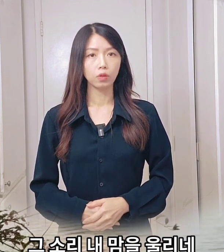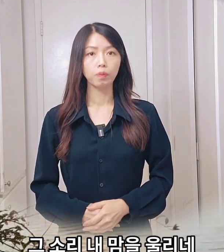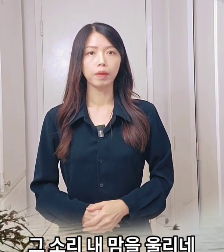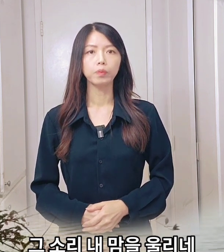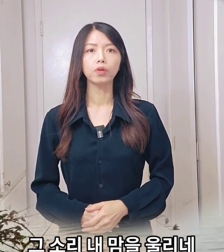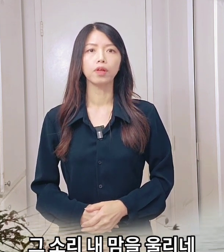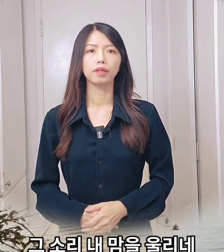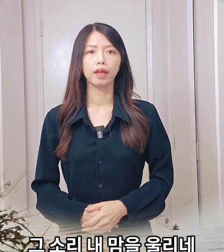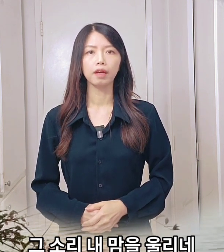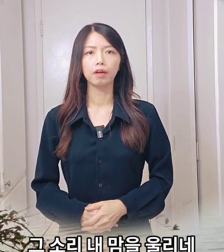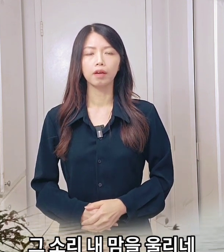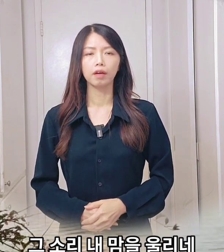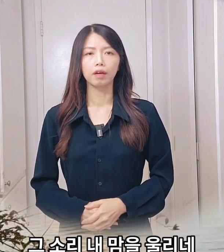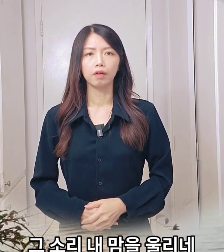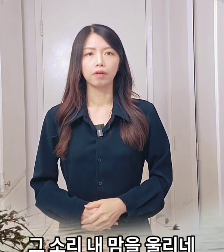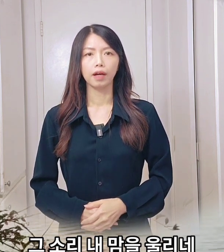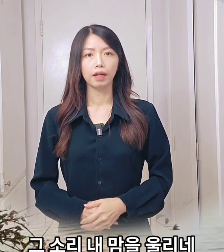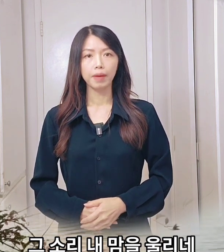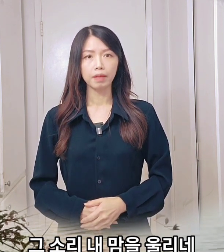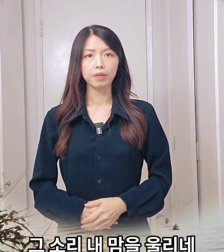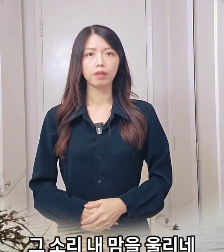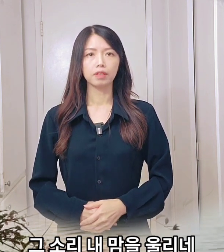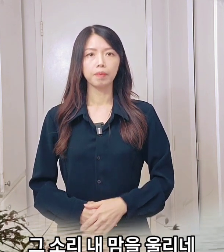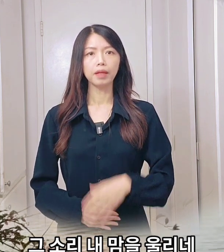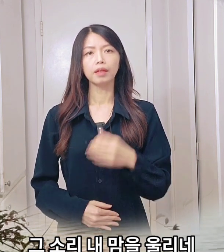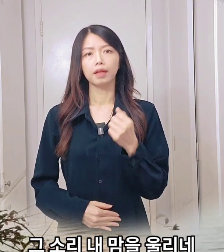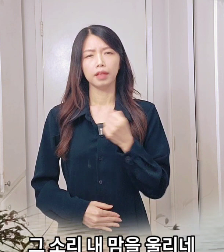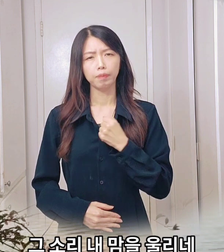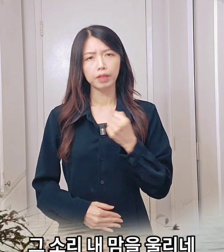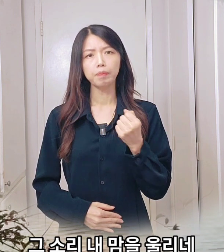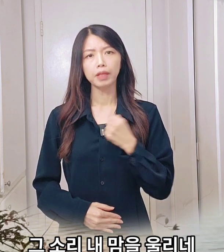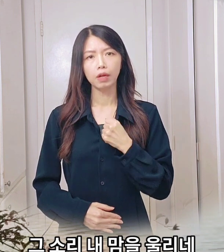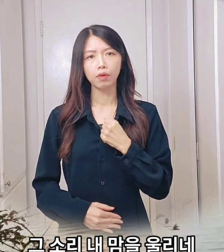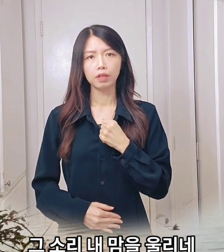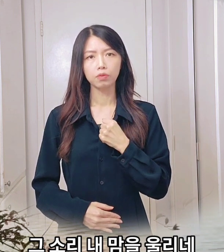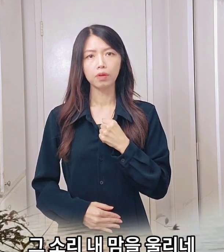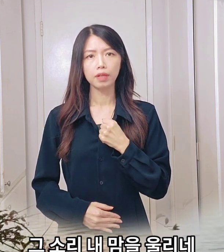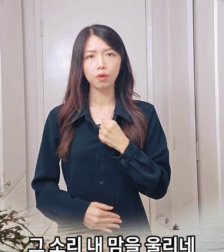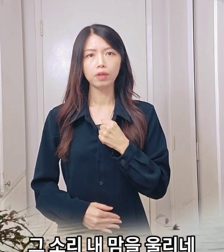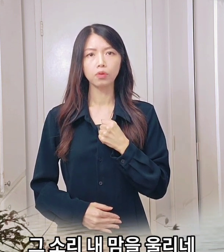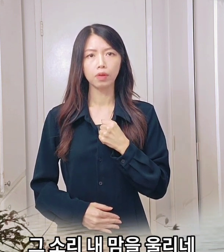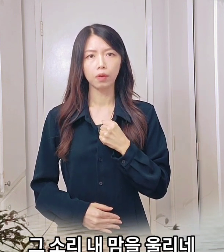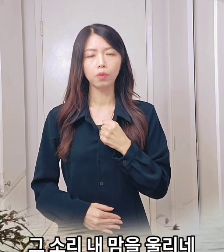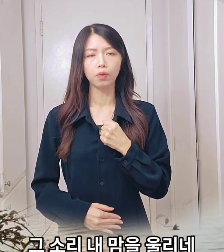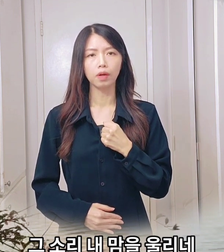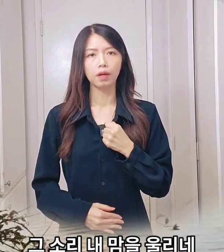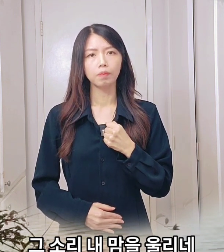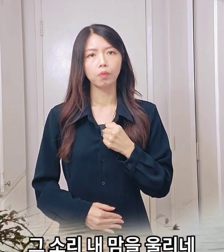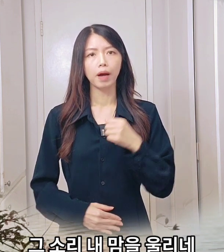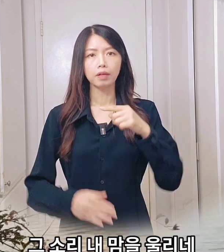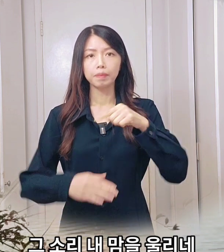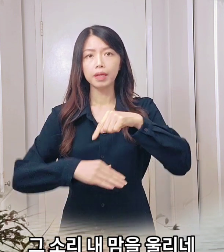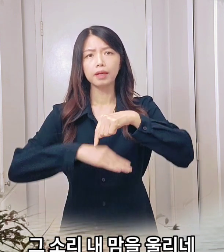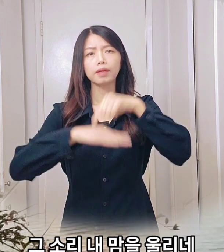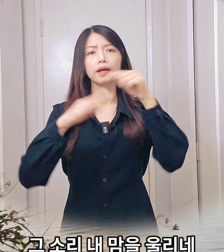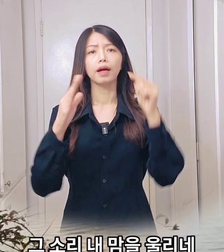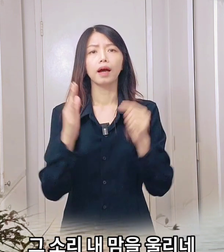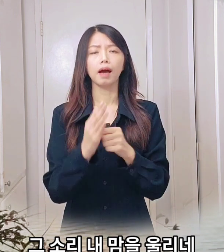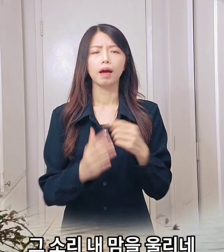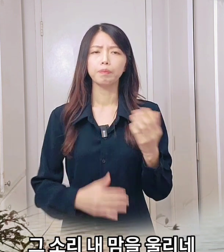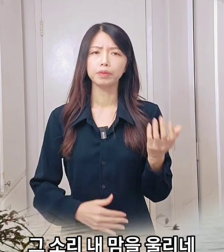중에 계속 반복이 되는데요. 아까 말씀드렸지만 답답하다라고 하는 수어를 사용하셔도 되고 뭐